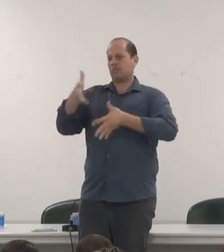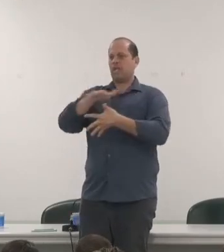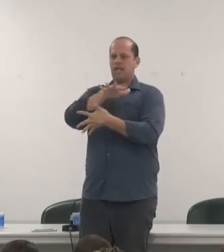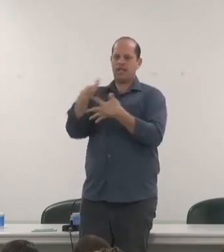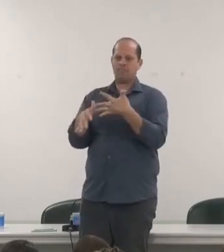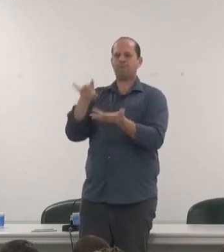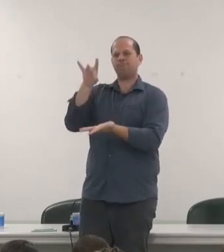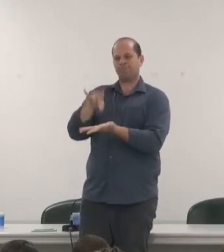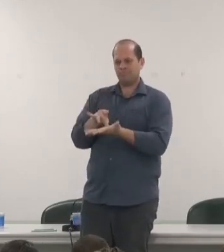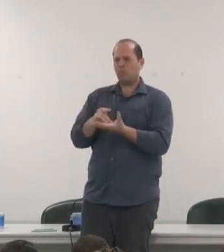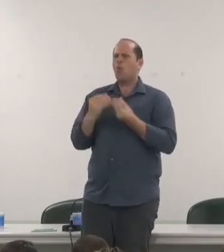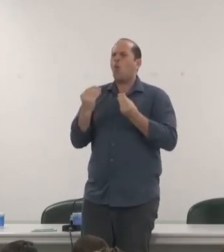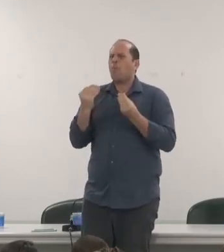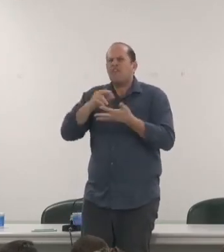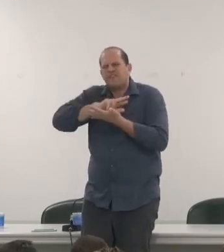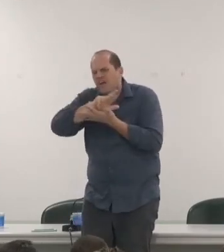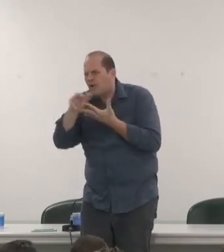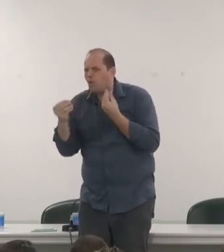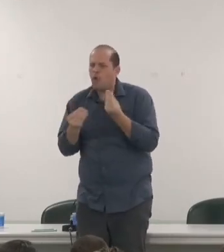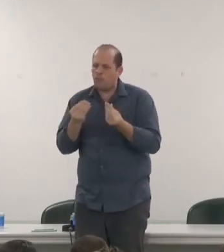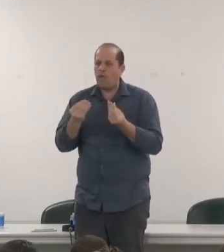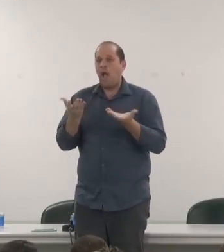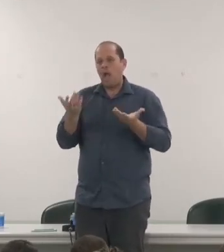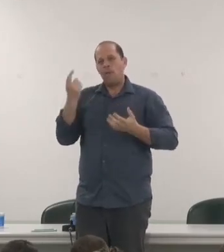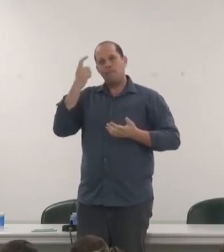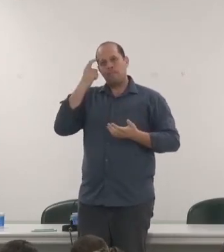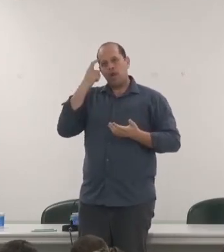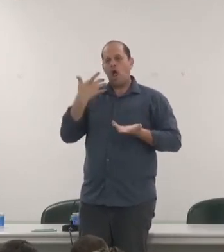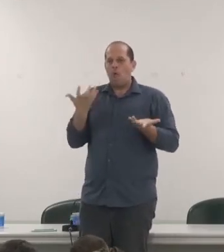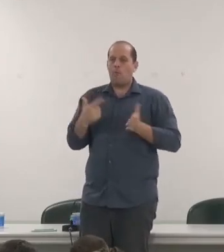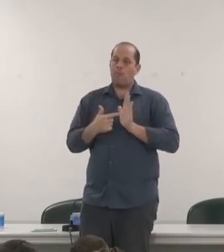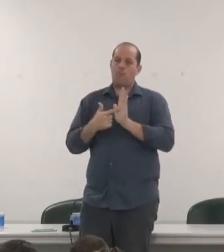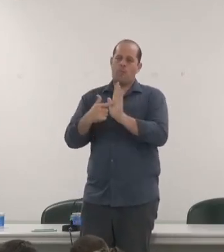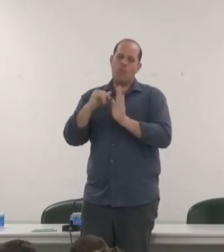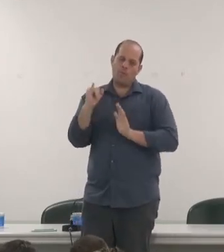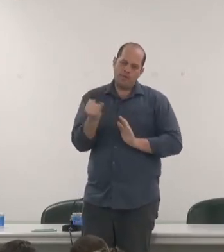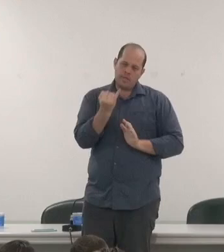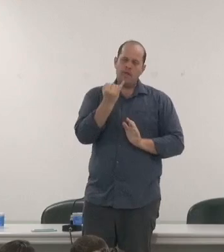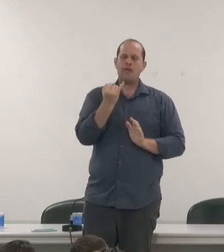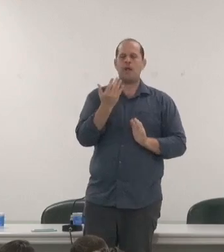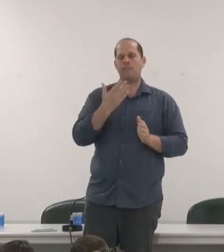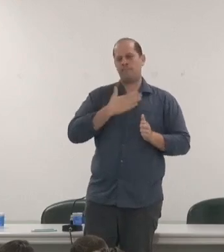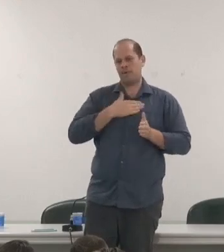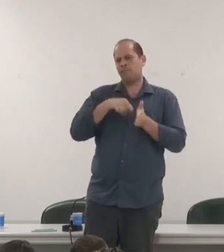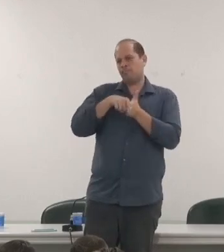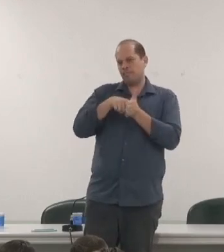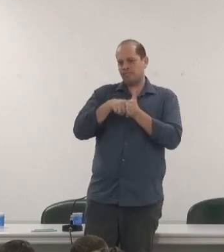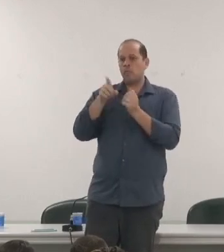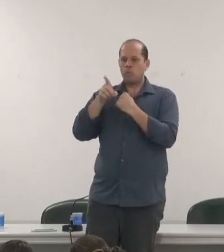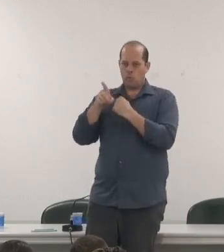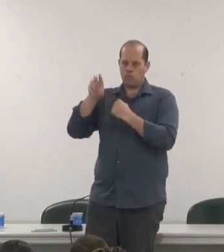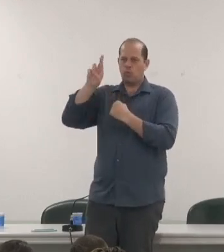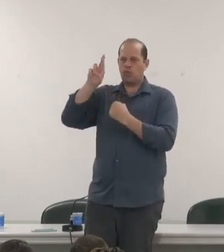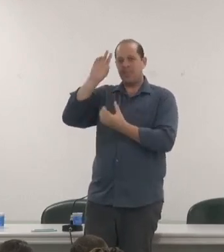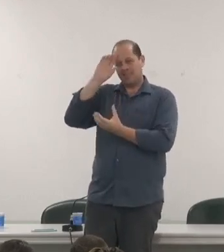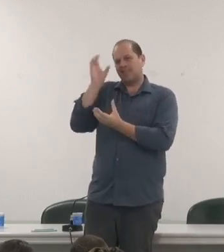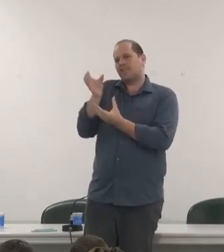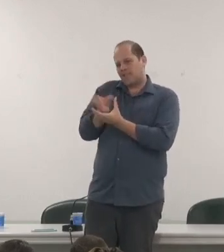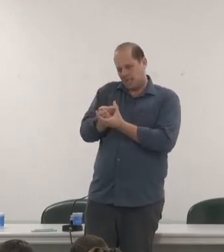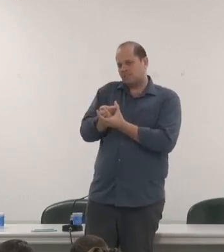no seu processo e colocando no seu sistema de uso. Então, eu vou aproveitar hoje para